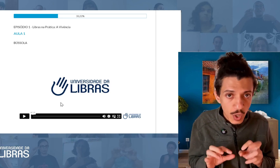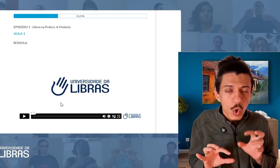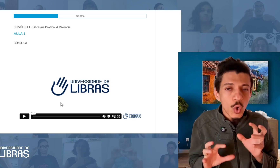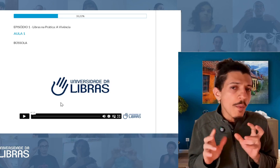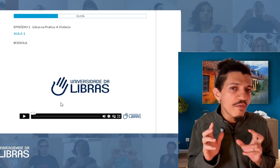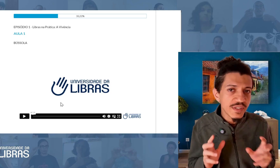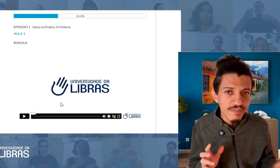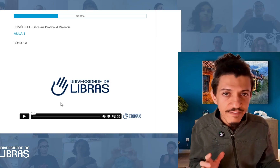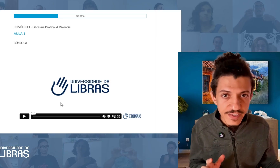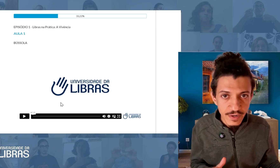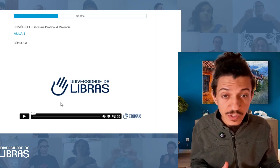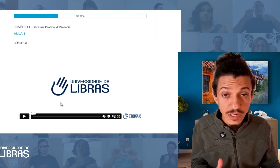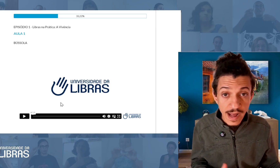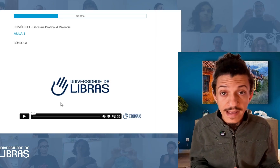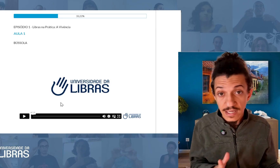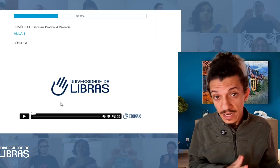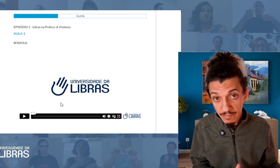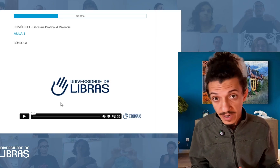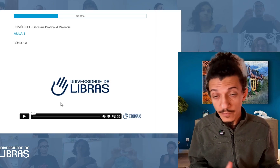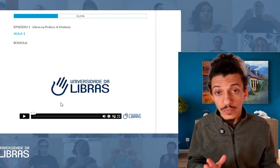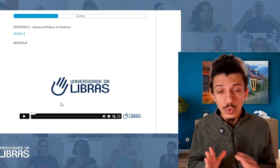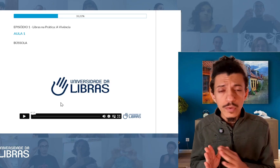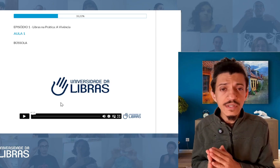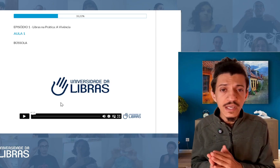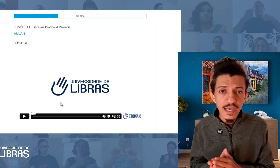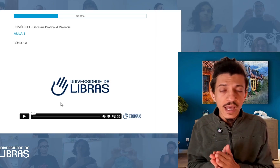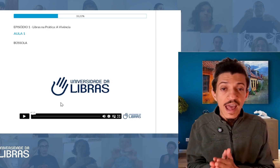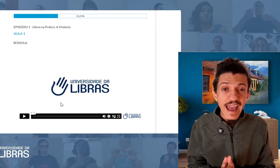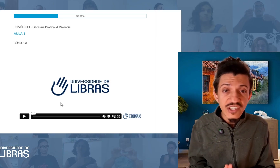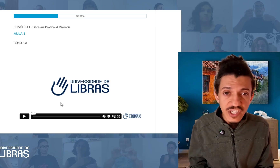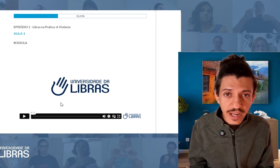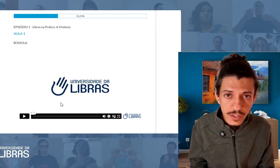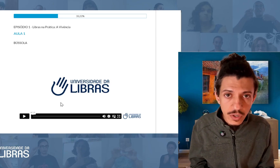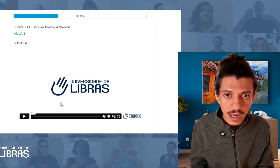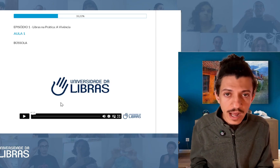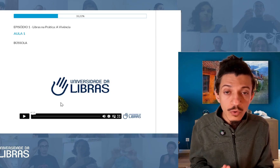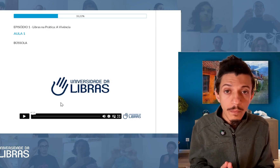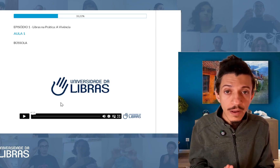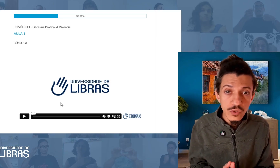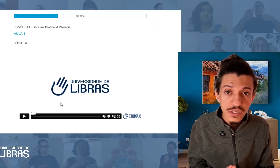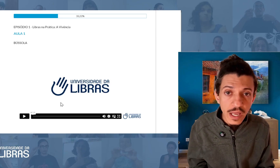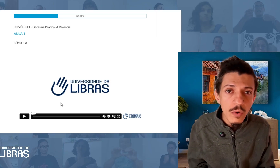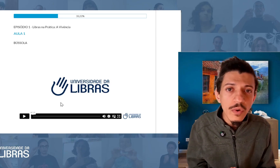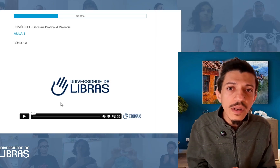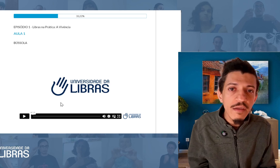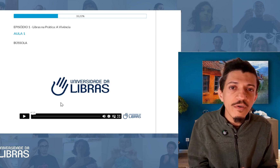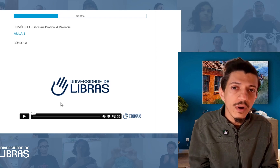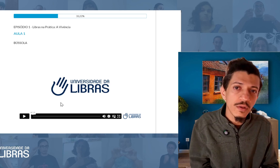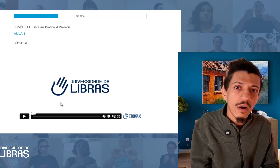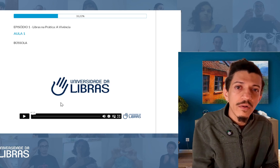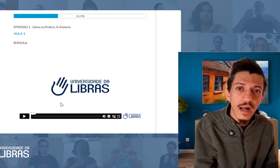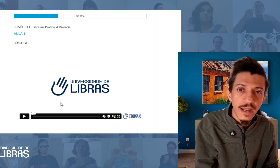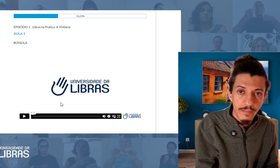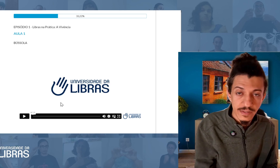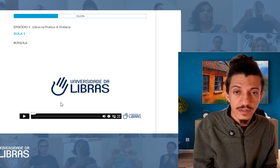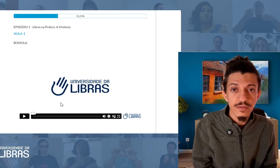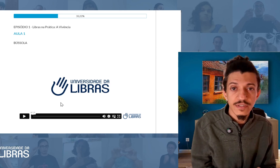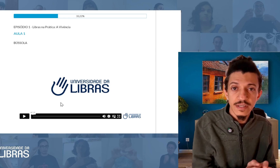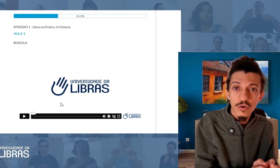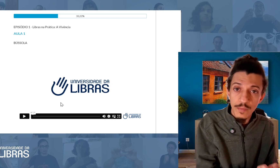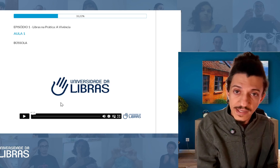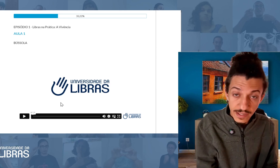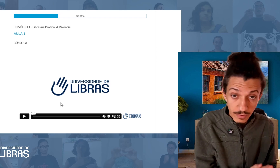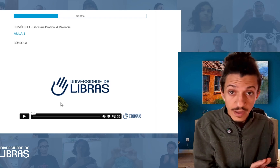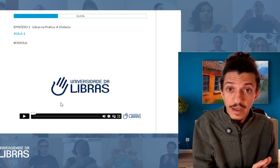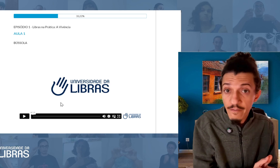fazer, como você vai fazer os sinais. Lembrando, tudo isso aqui é direcionado para o seu nível atual da Libras. Então, se você